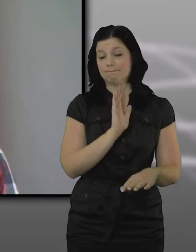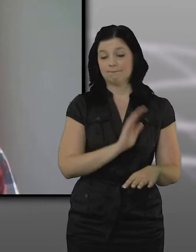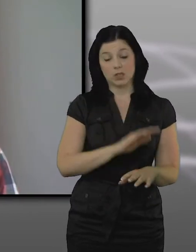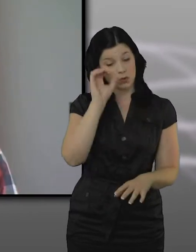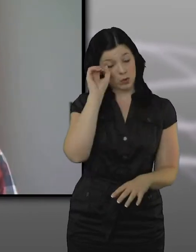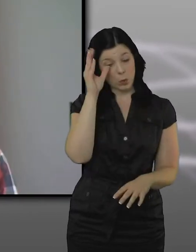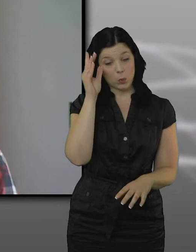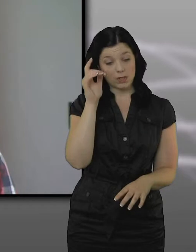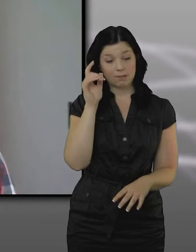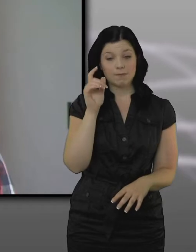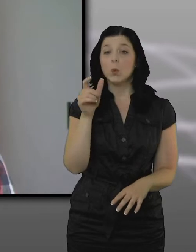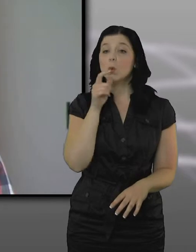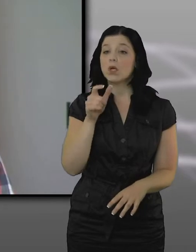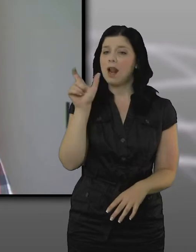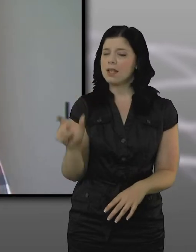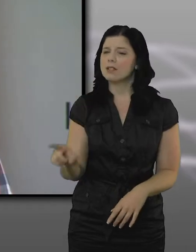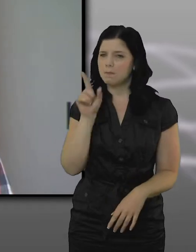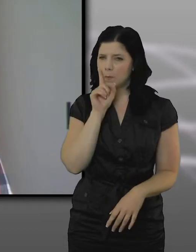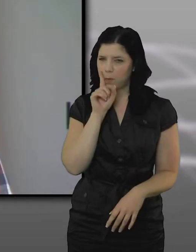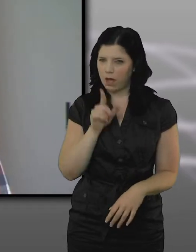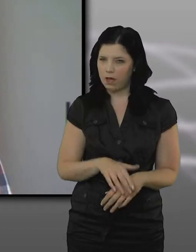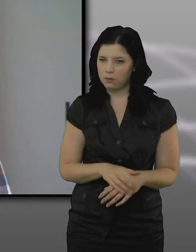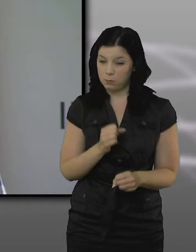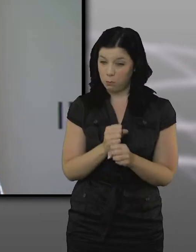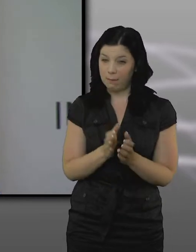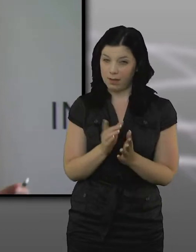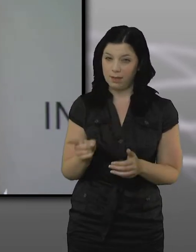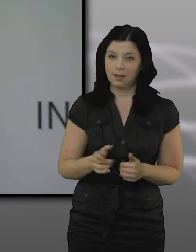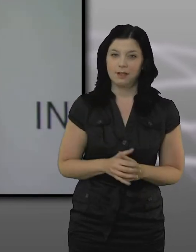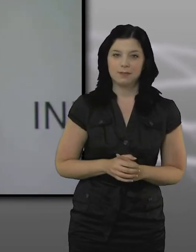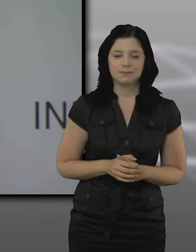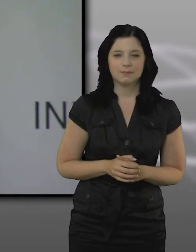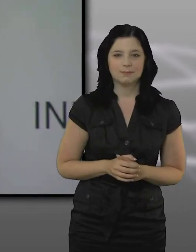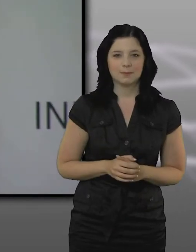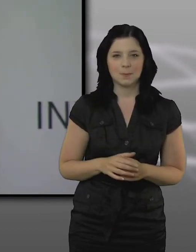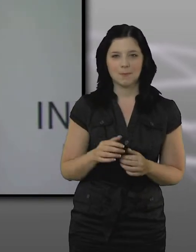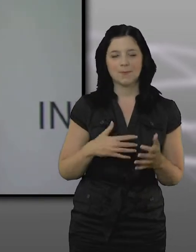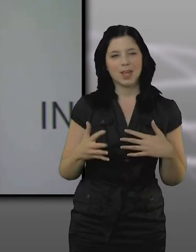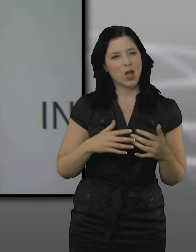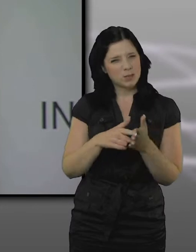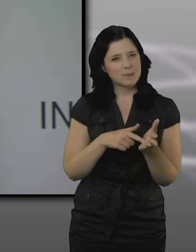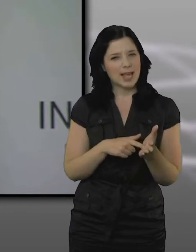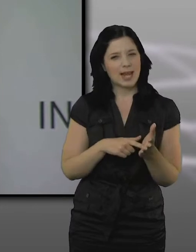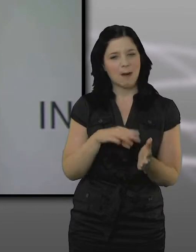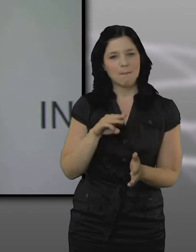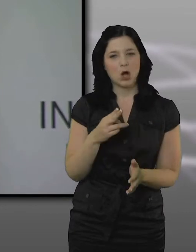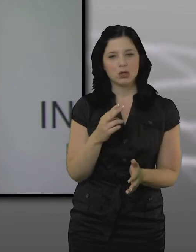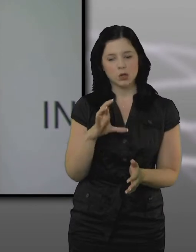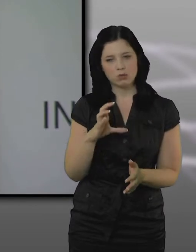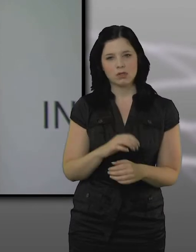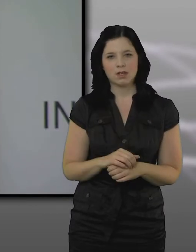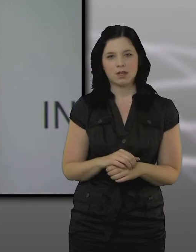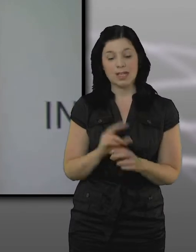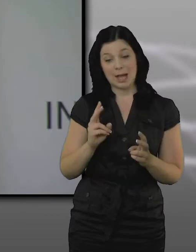då journalist brukar vara som jobbar med det. De gör speciella manus för det. De vet vilka, det är samma sätt